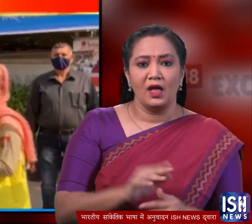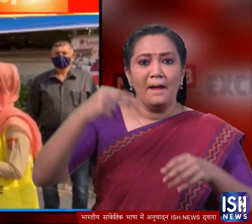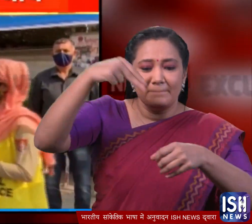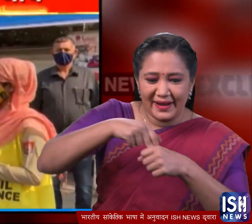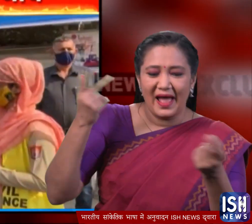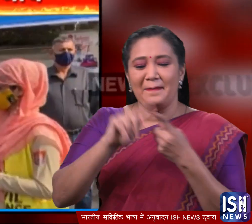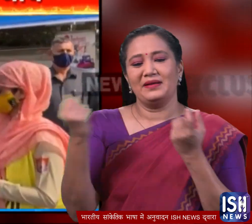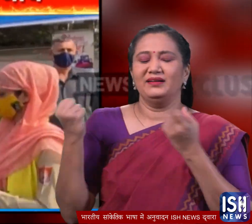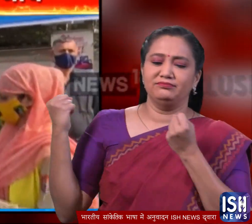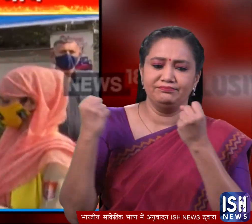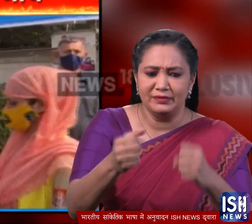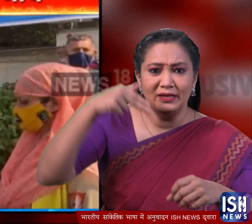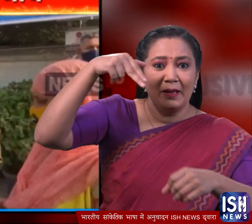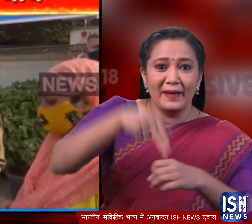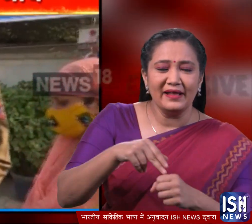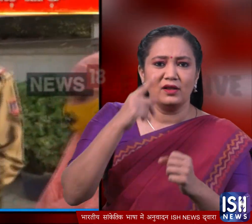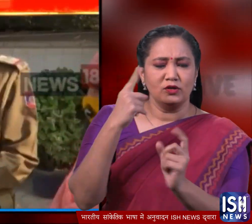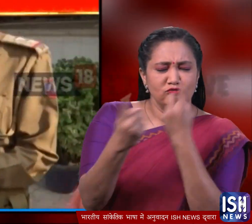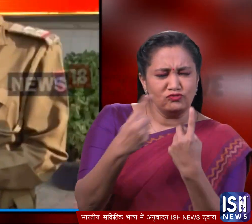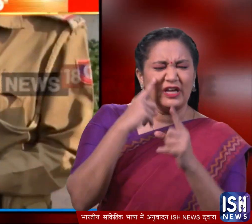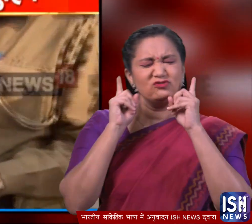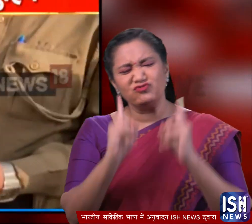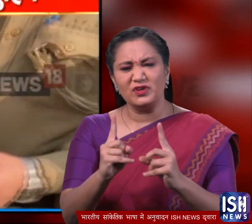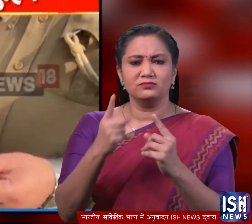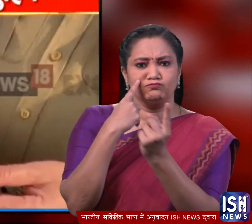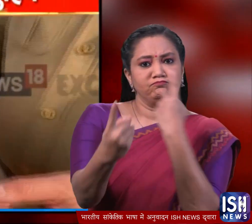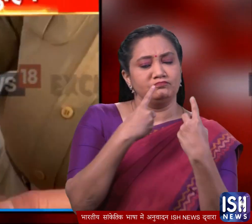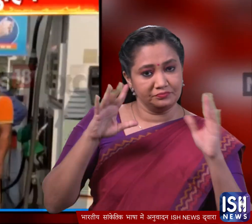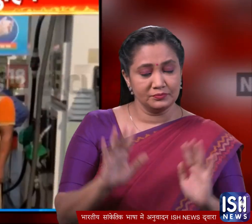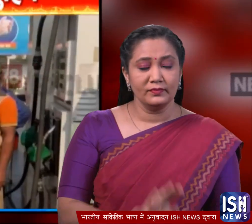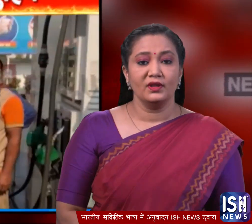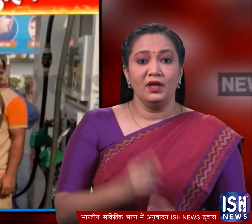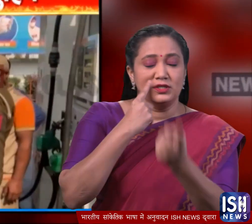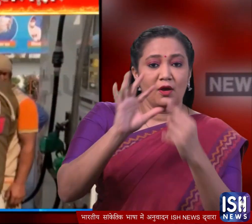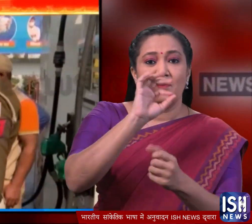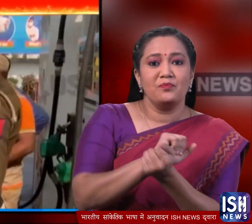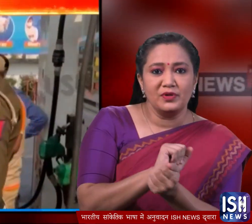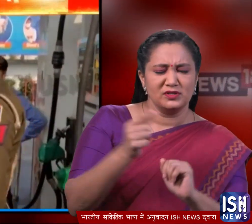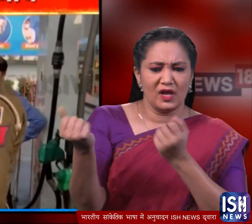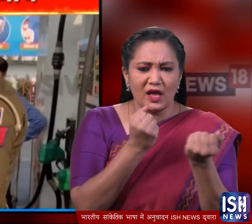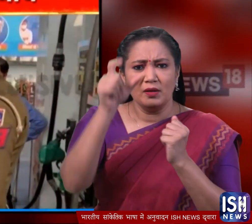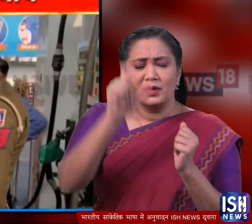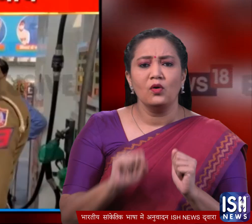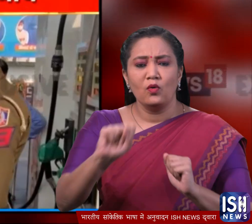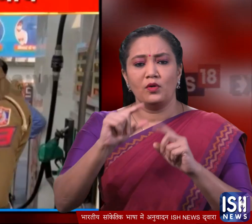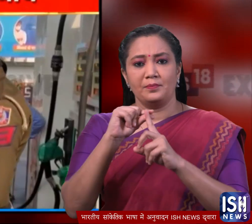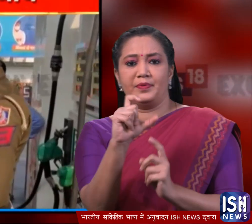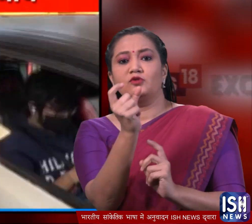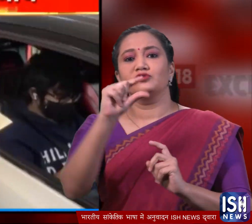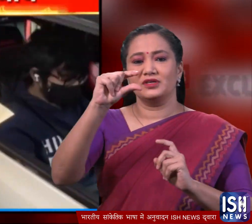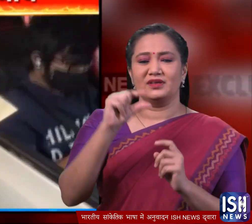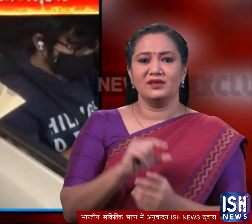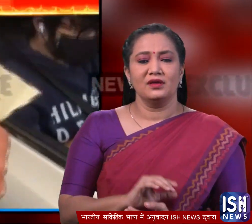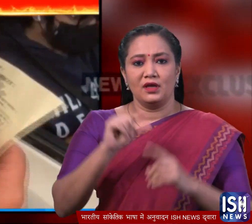जो पेट्रोल भरवाने के लिए पेट्रोल पंप पर पहुंच रही गाड़ियों की सख्ती से जांच में जुटी दिखी। जांच कर रहे पुलिस वाले गाड़ी चलाने वालों से उनकी गाड़ी